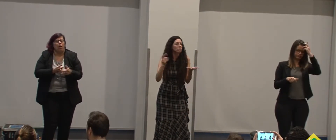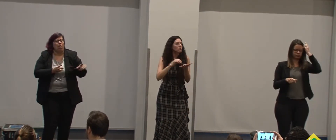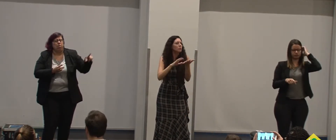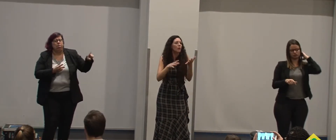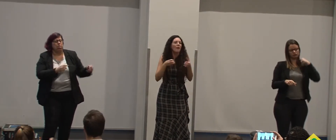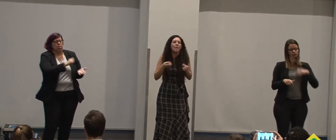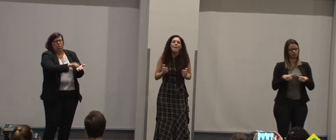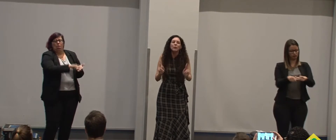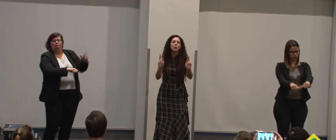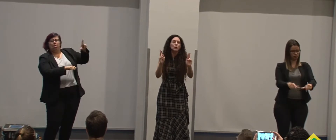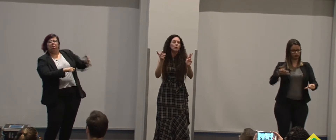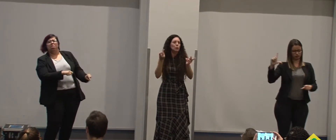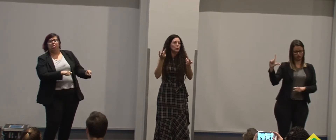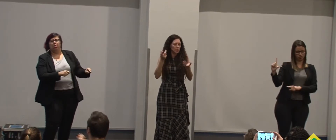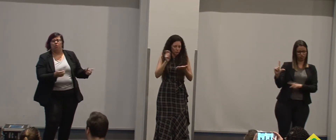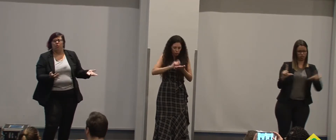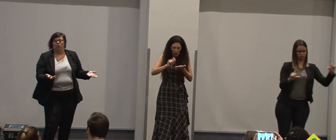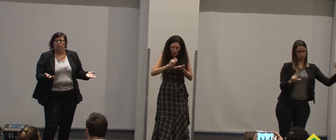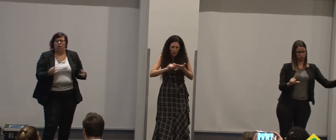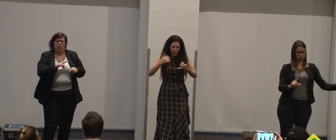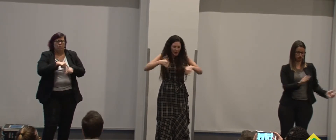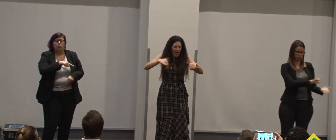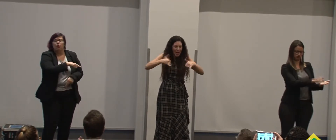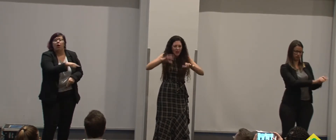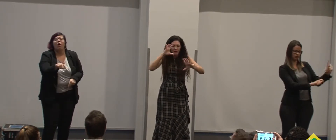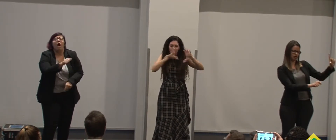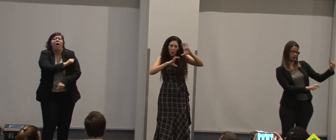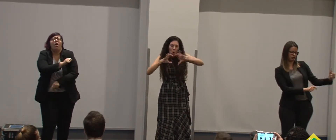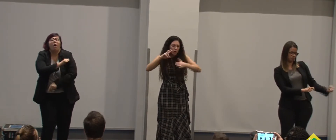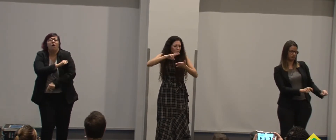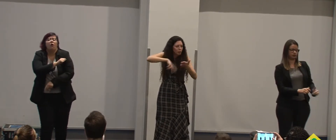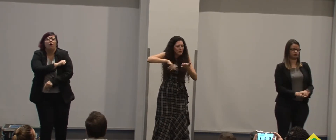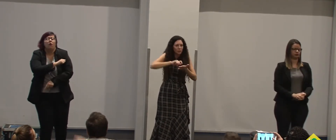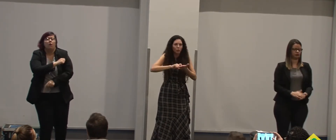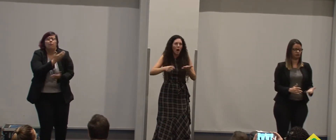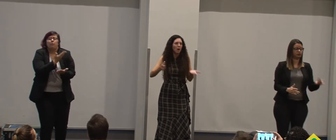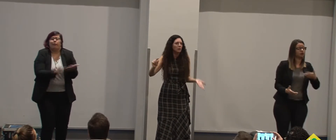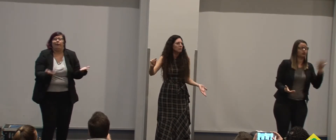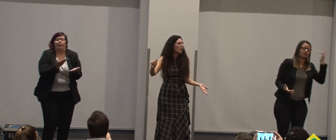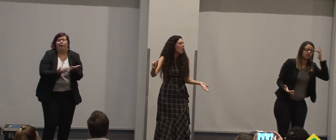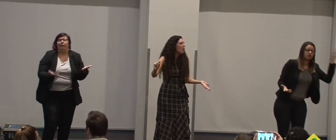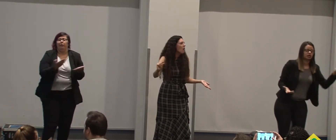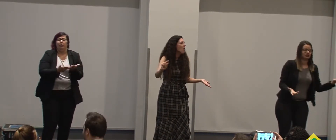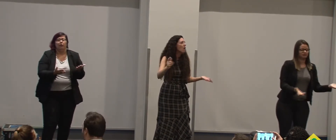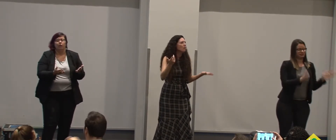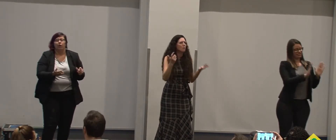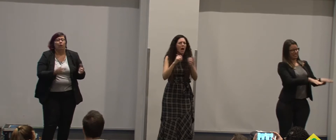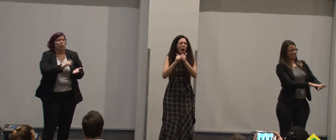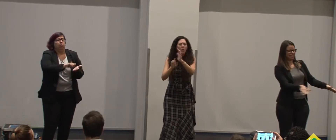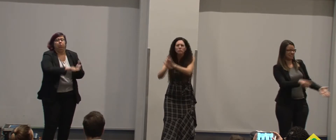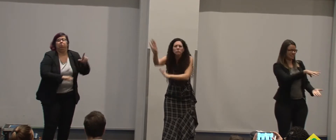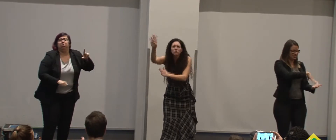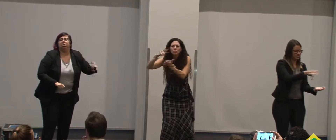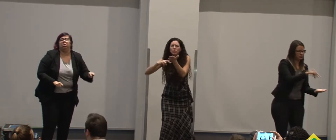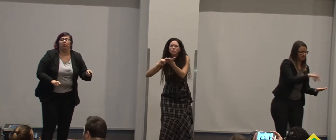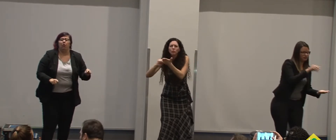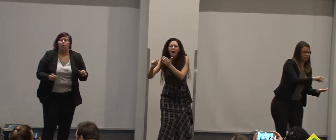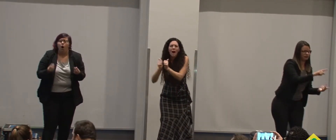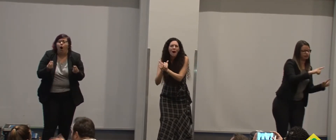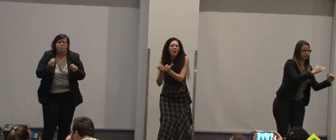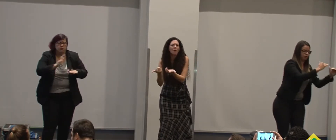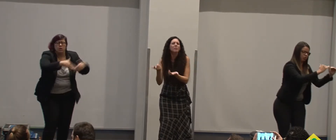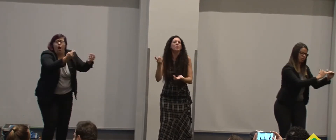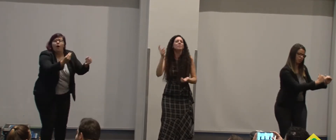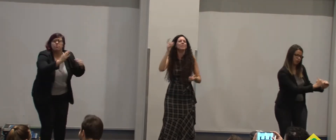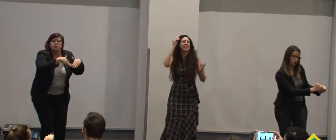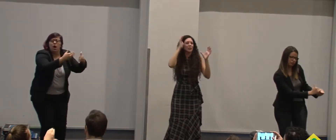que a gente ensina, se utilizando mais de língua de sinais do que da parte escrita. Não é só dessa forma. Como é